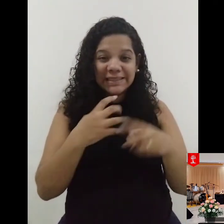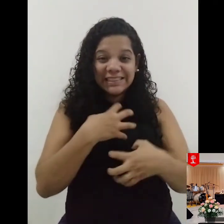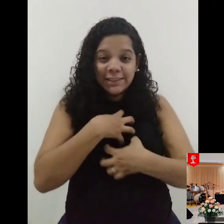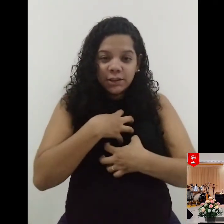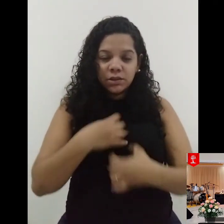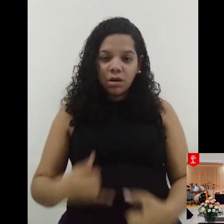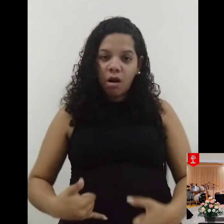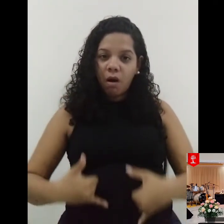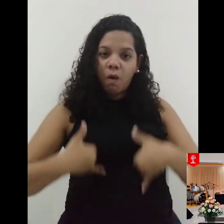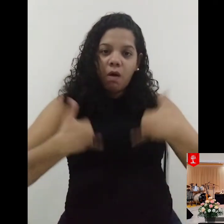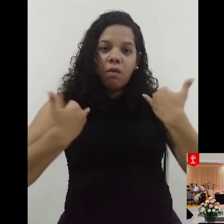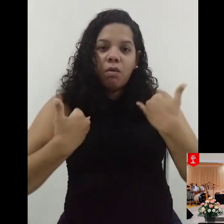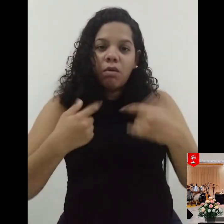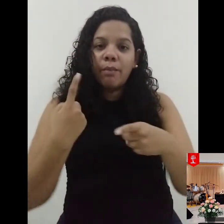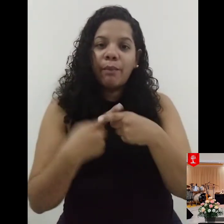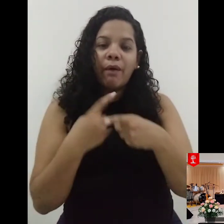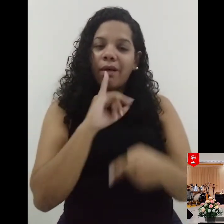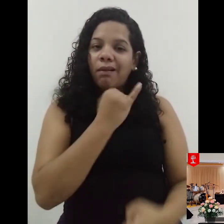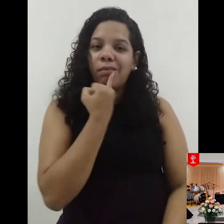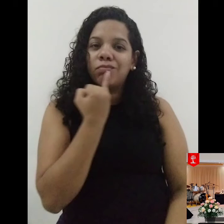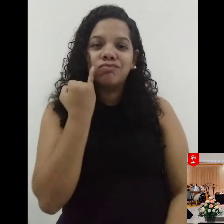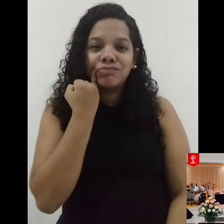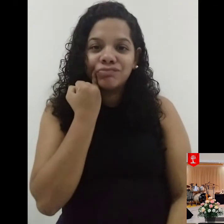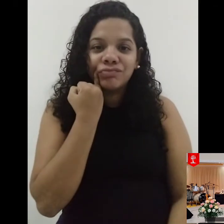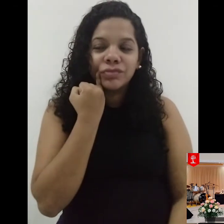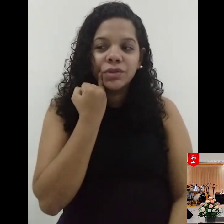Deus espera que sejamos fiéis, não adúlteros.